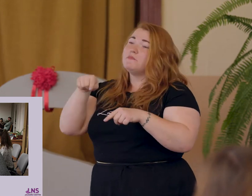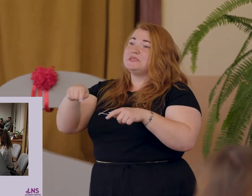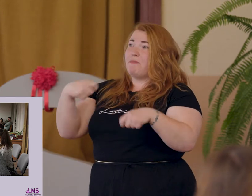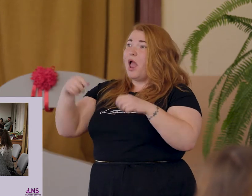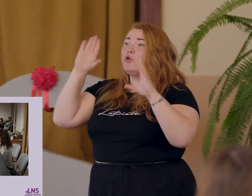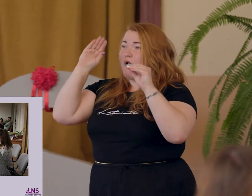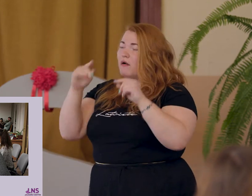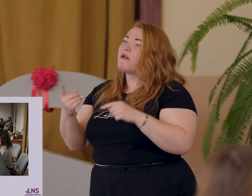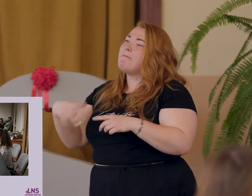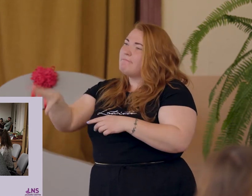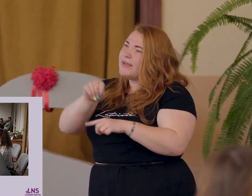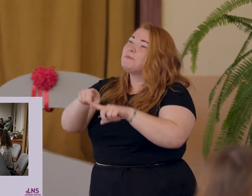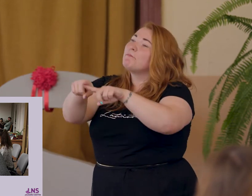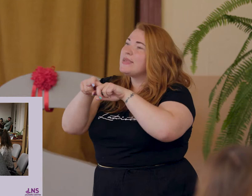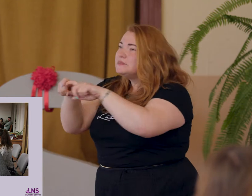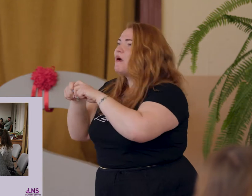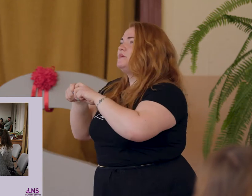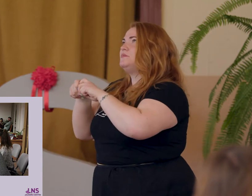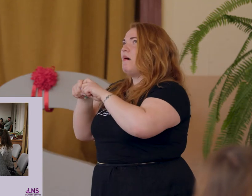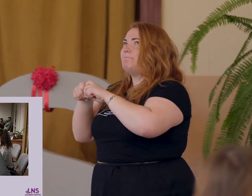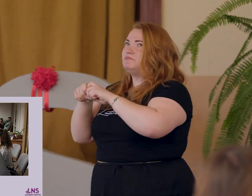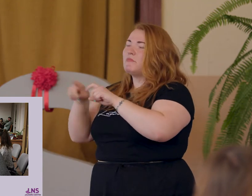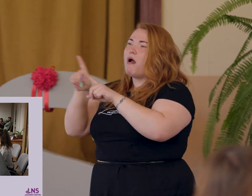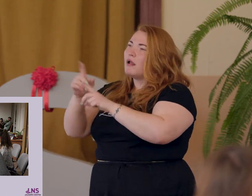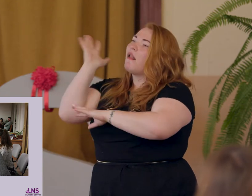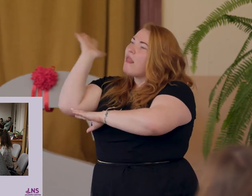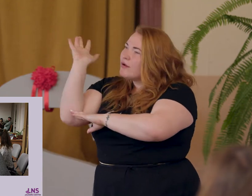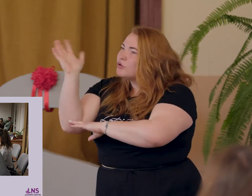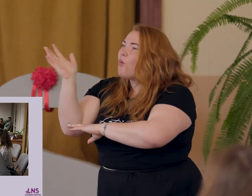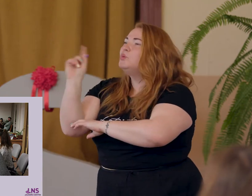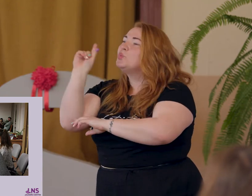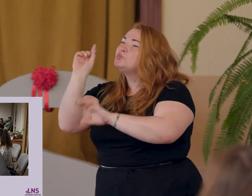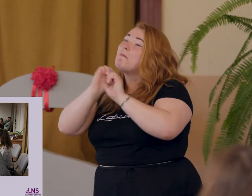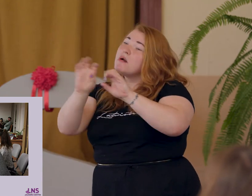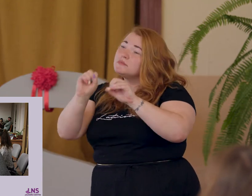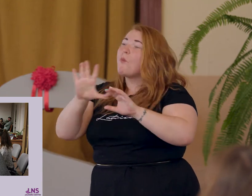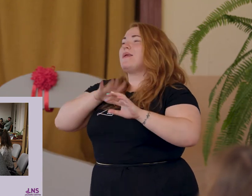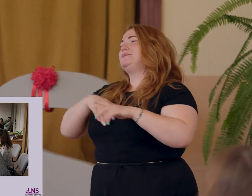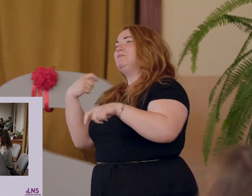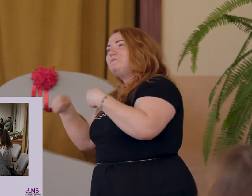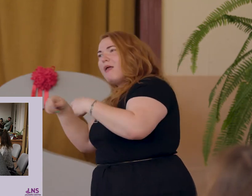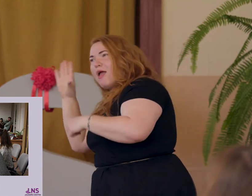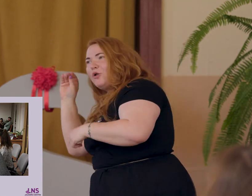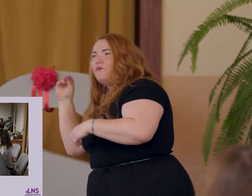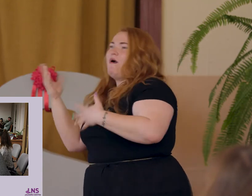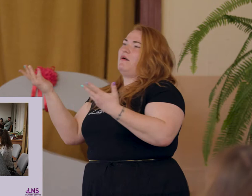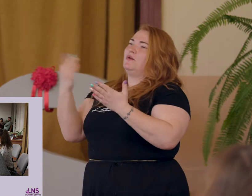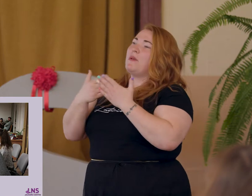ir. Protams, arī spēļu vakarā mēs piesaistam arī vieslektors, kas īsumā pastāsta